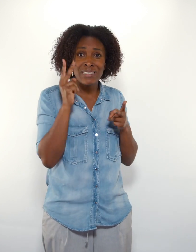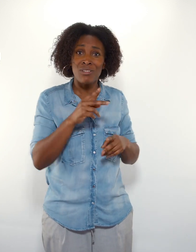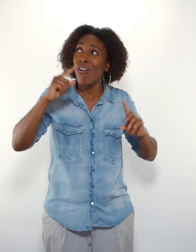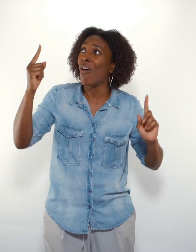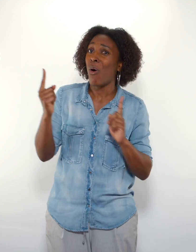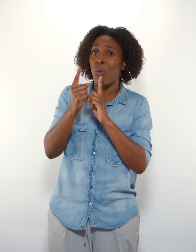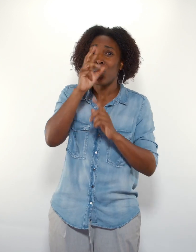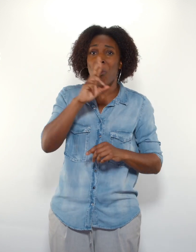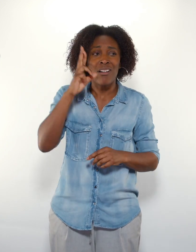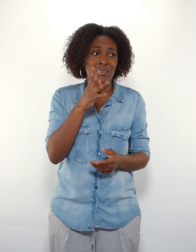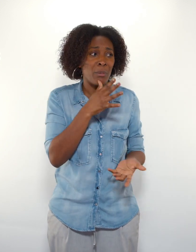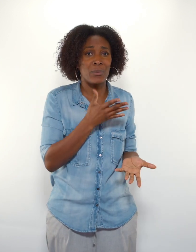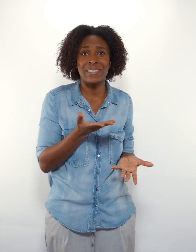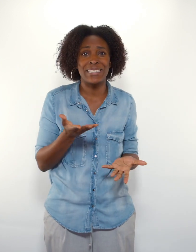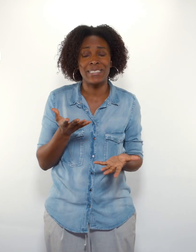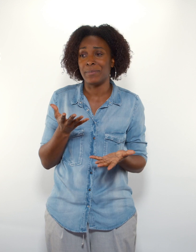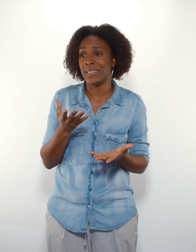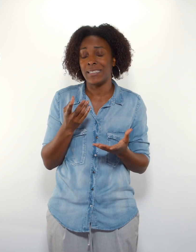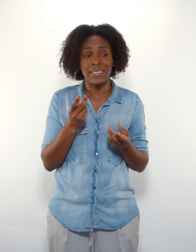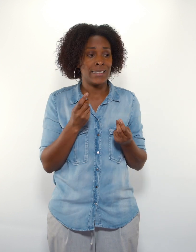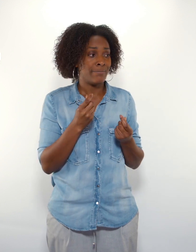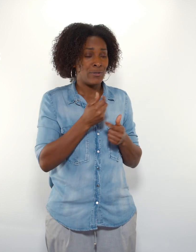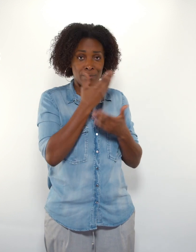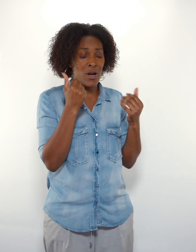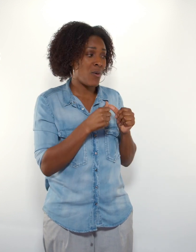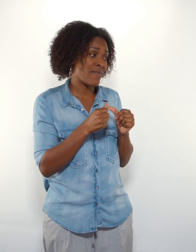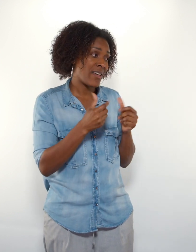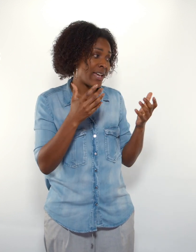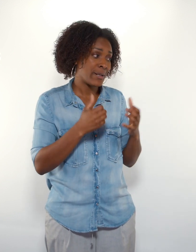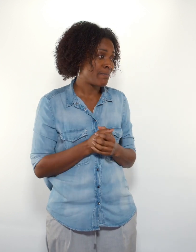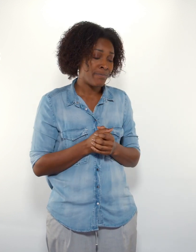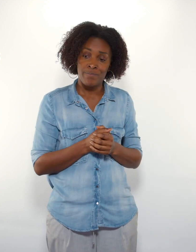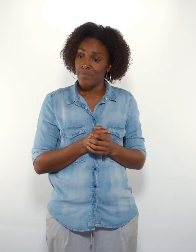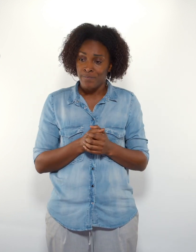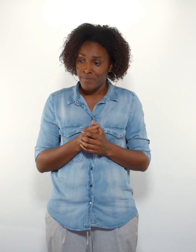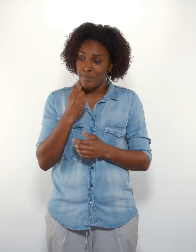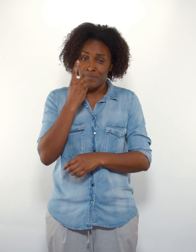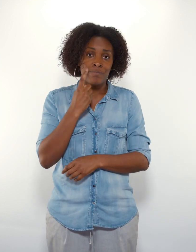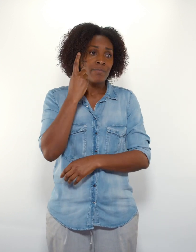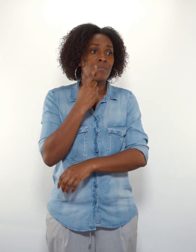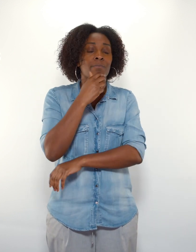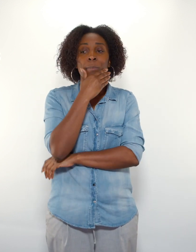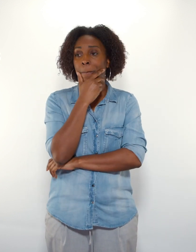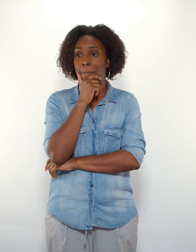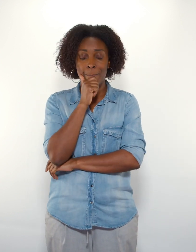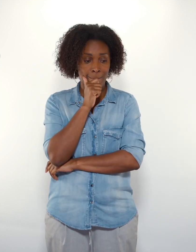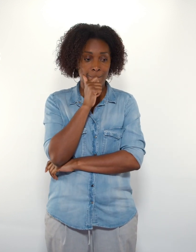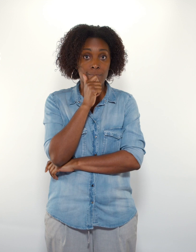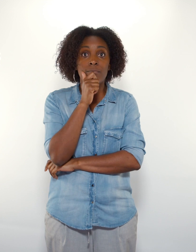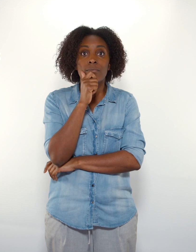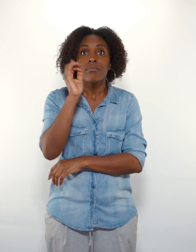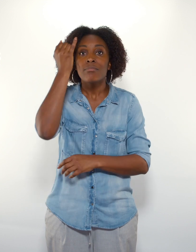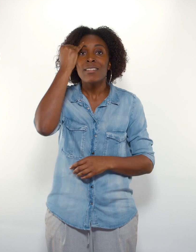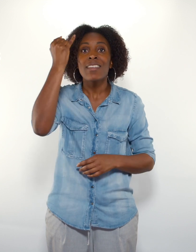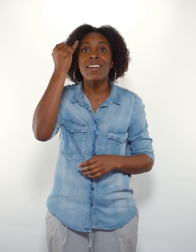pas rencontrer le roi, c'est impossible. Alors, je ne sais pas quoi faire. Et le gouverneur réfléchit, il lui dit «